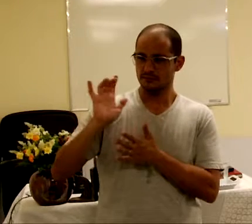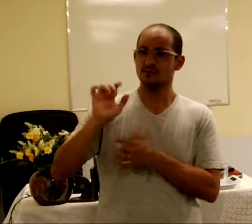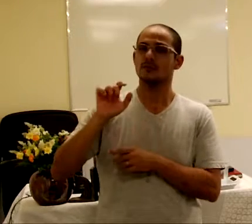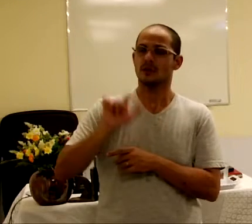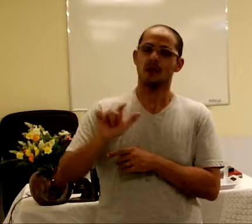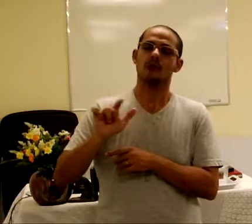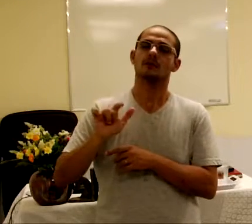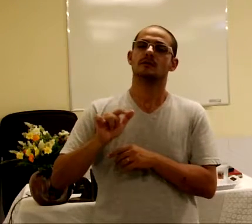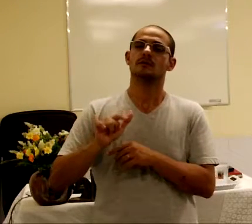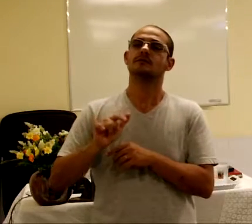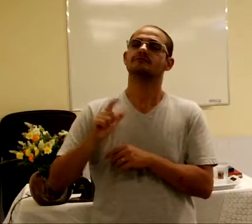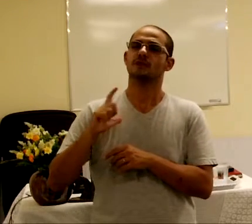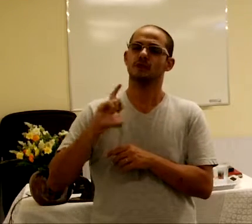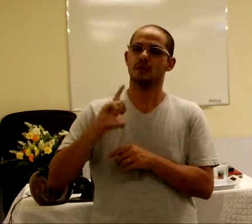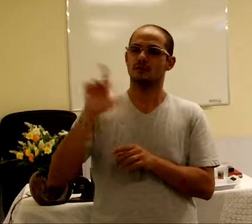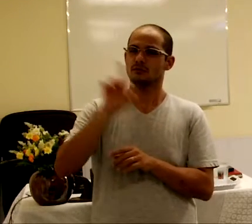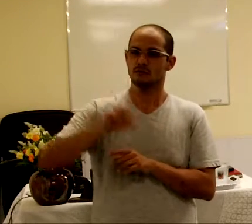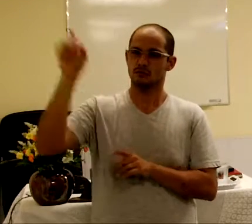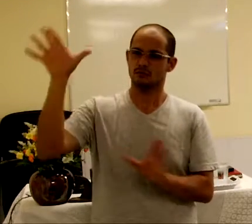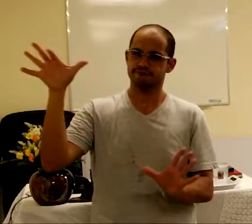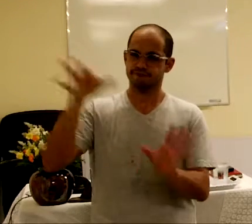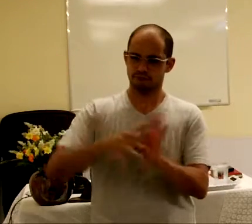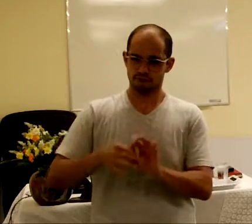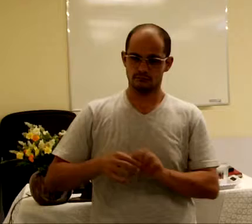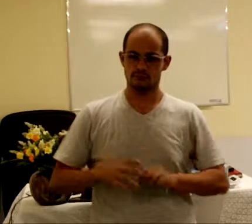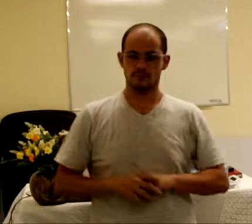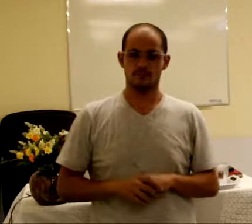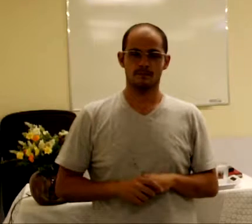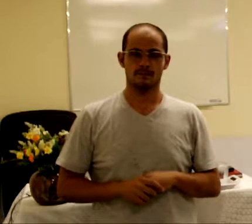Dei um exemplo bem. Nenhum ser.